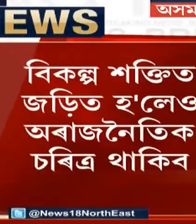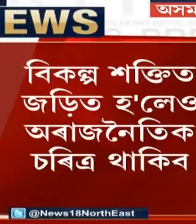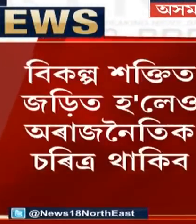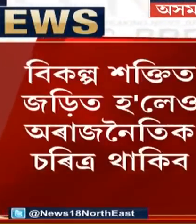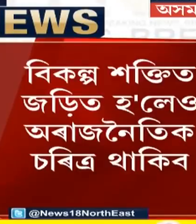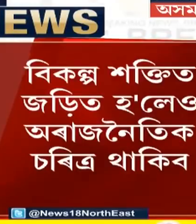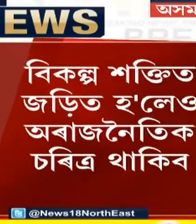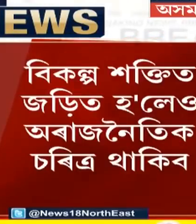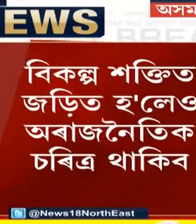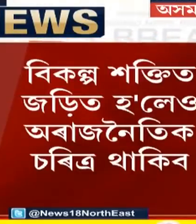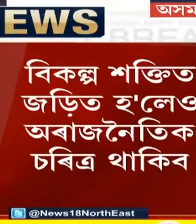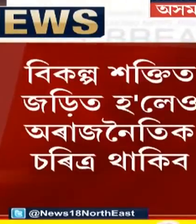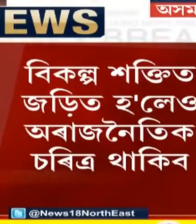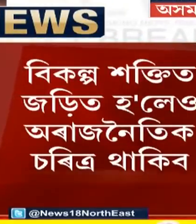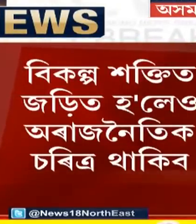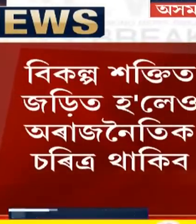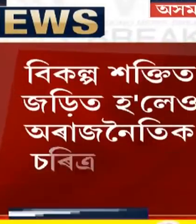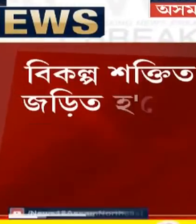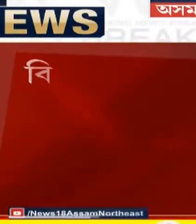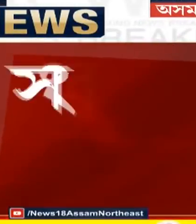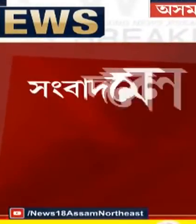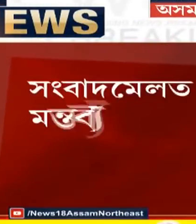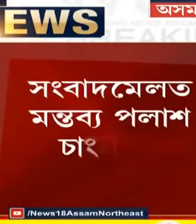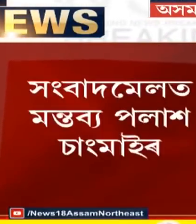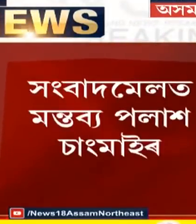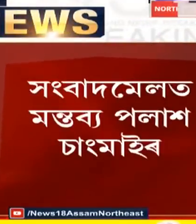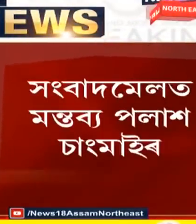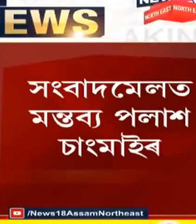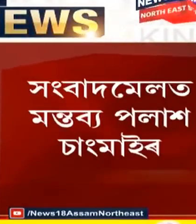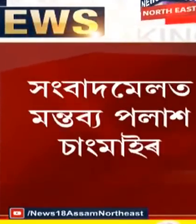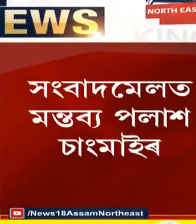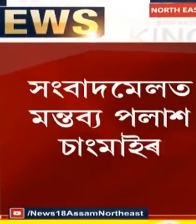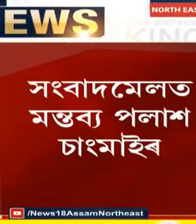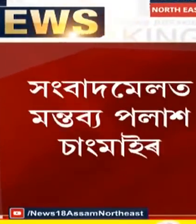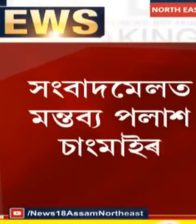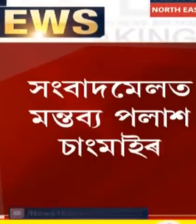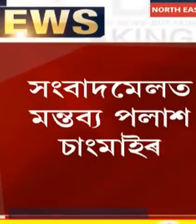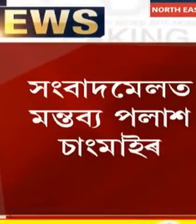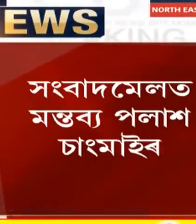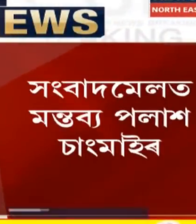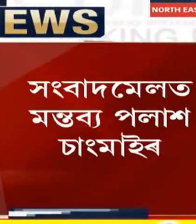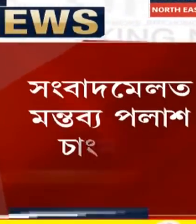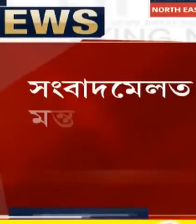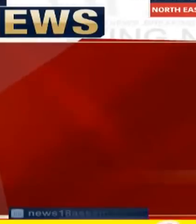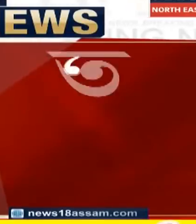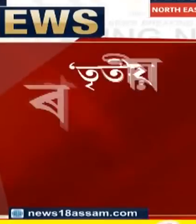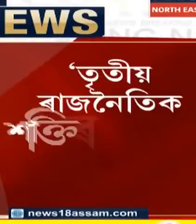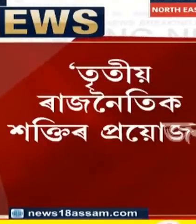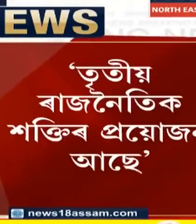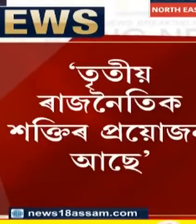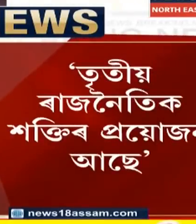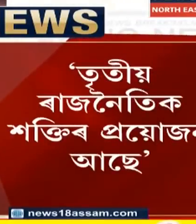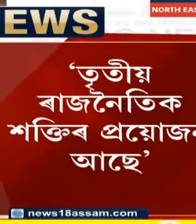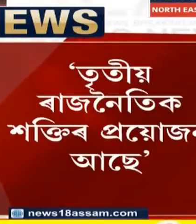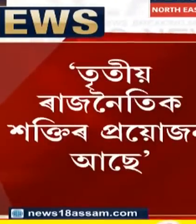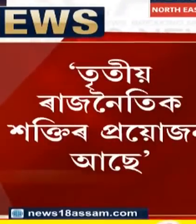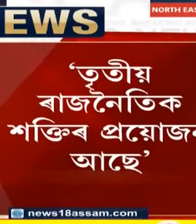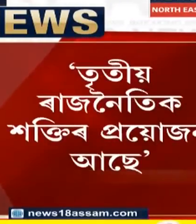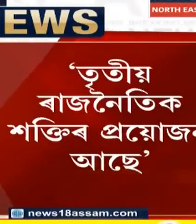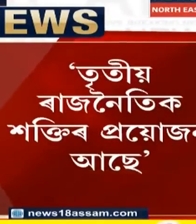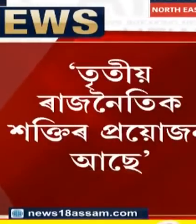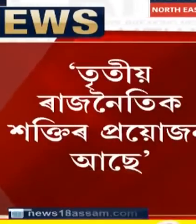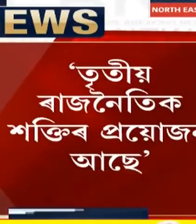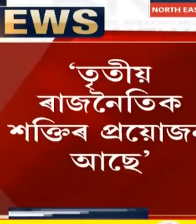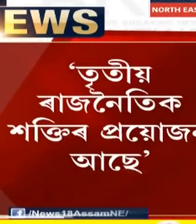রাজনৈতিক শক্তির প্রয়োজন। গতিকে আমি অসম জাতীয়তাবাদী যুব ছাত্র পরিষদ বা সদৌ অসম ছাত্র সন্থার যিবিলাক ব্যক্তিয়ে আমি এই